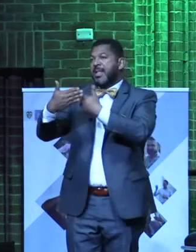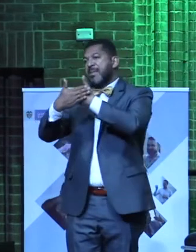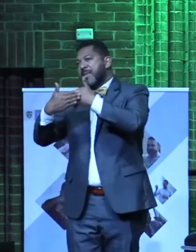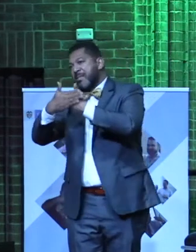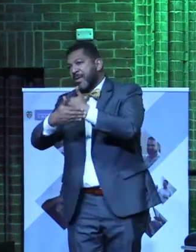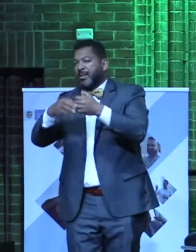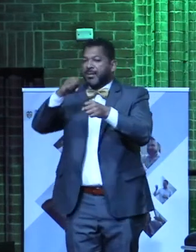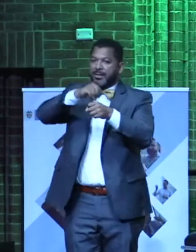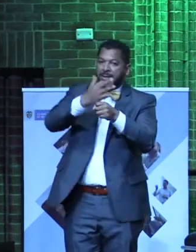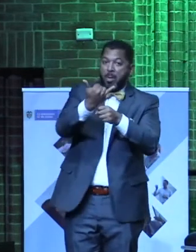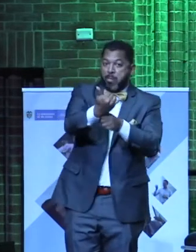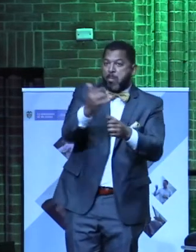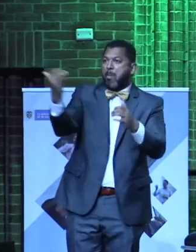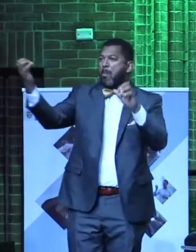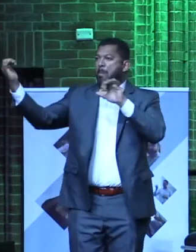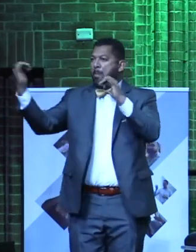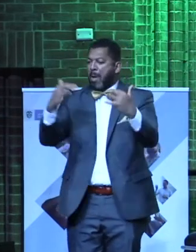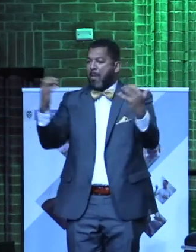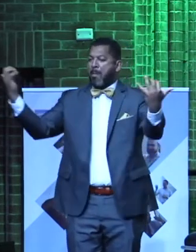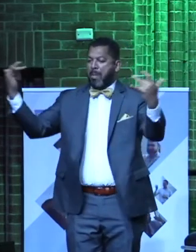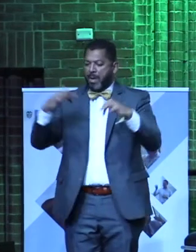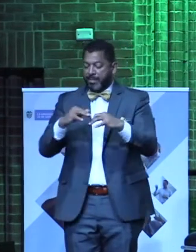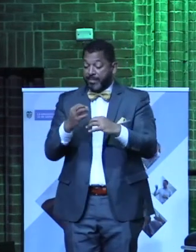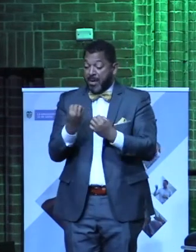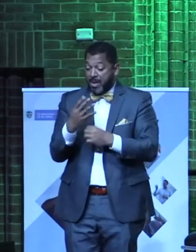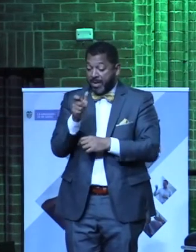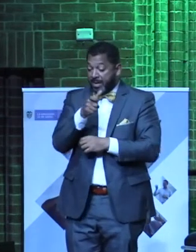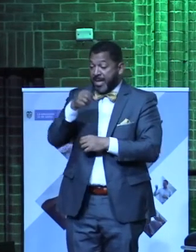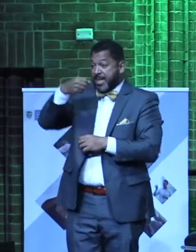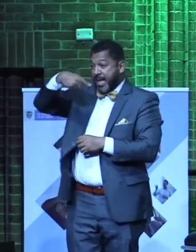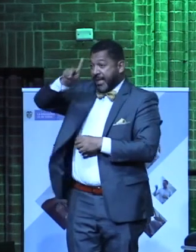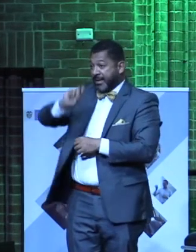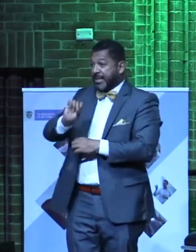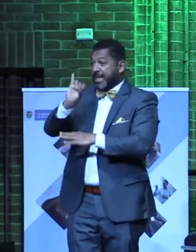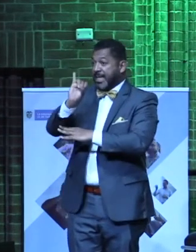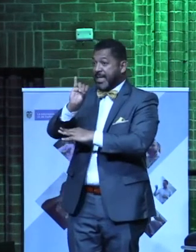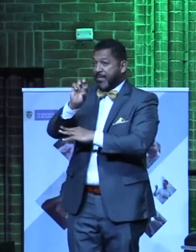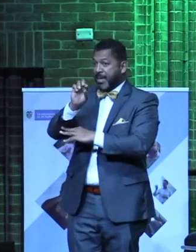distritos, e hicieron presencia 16 EPS